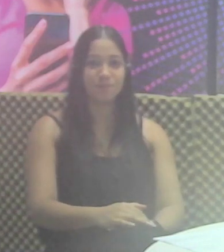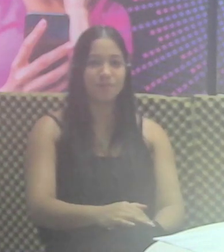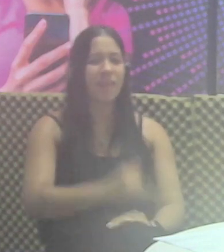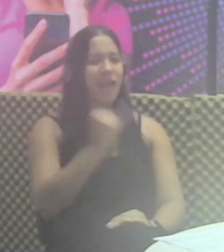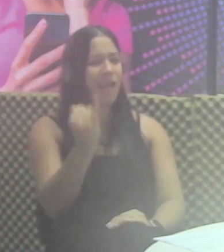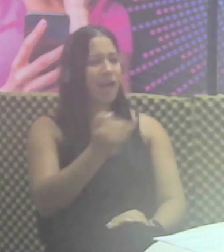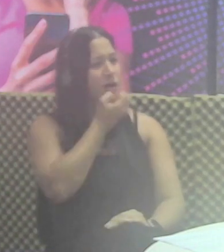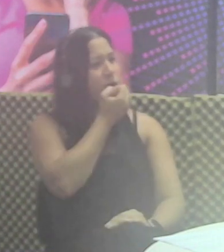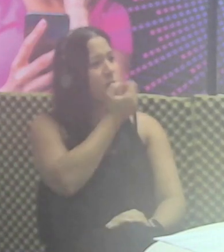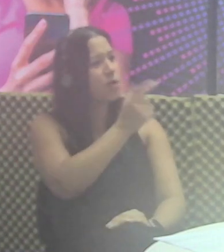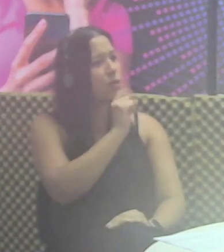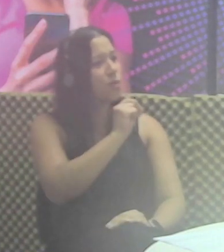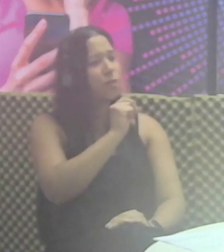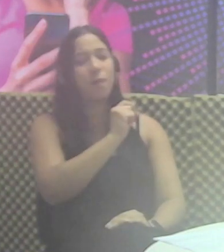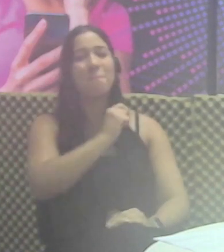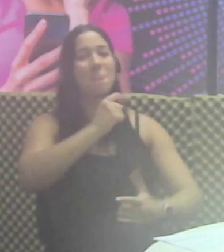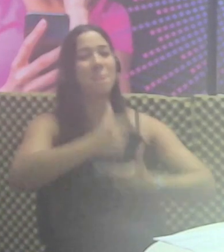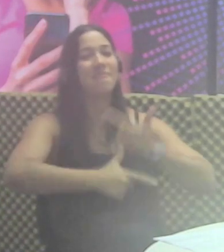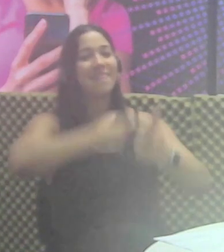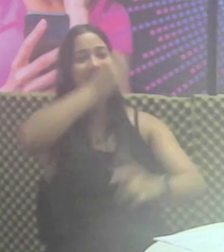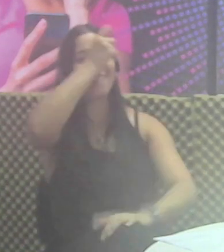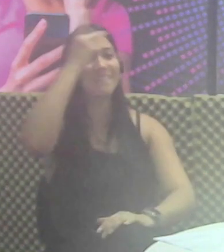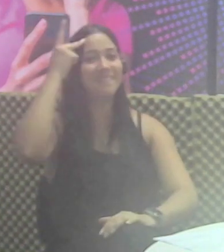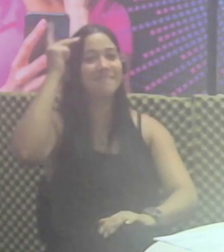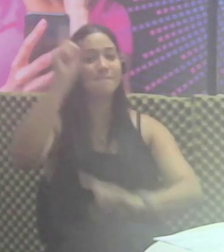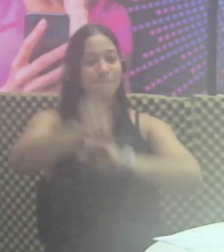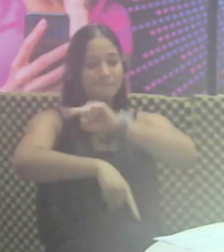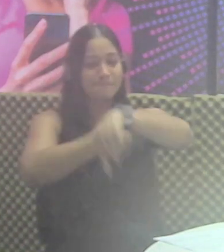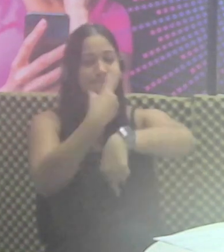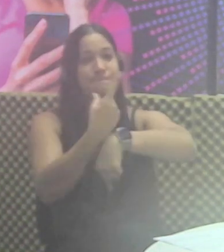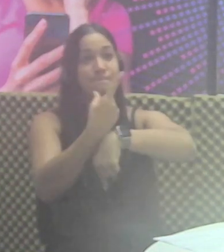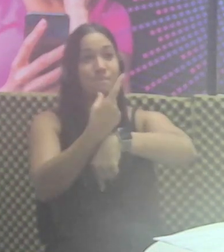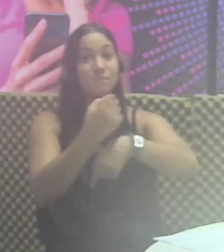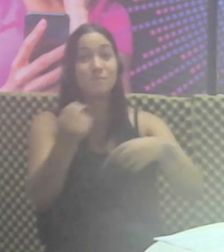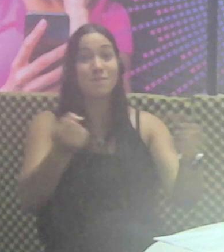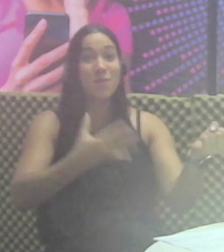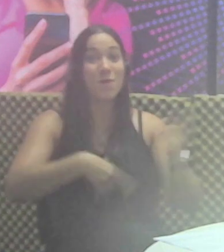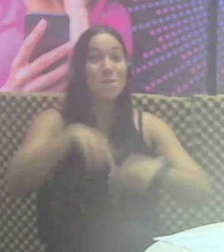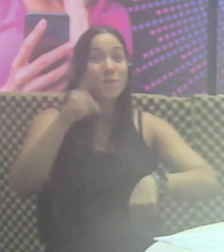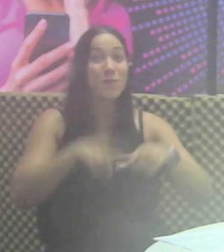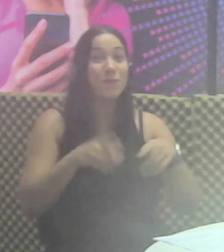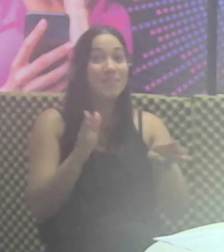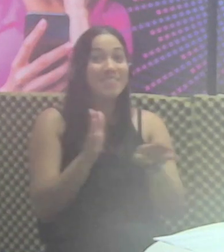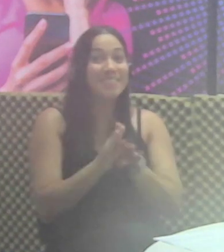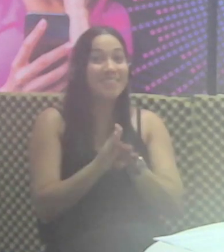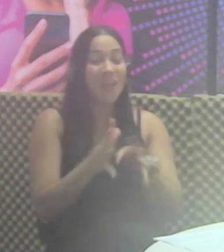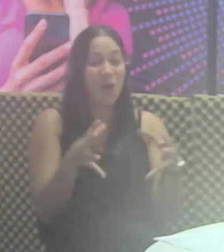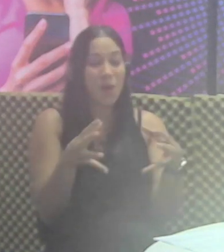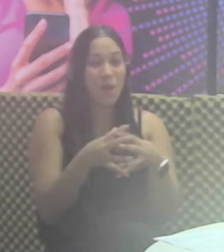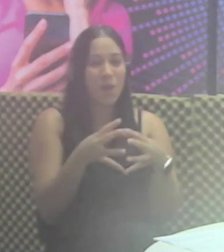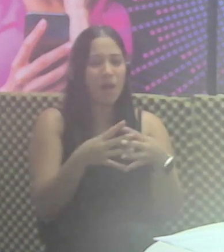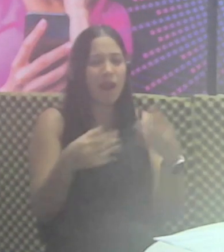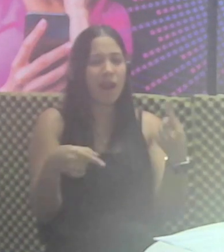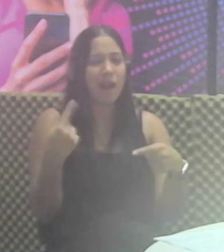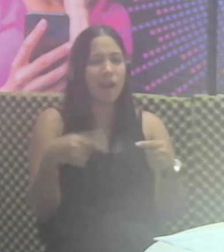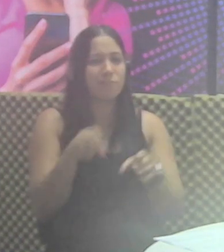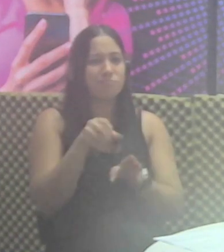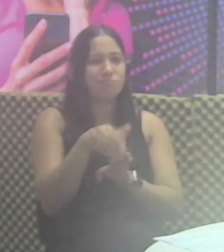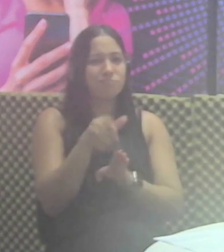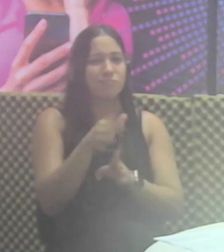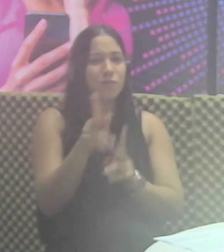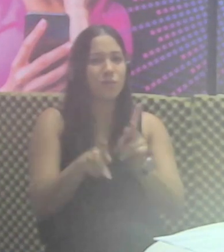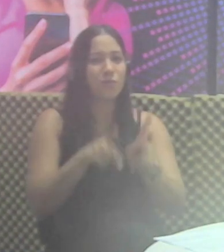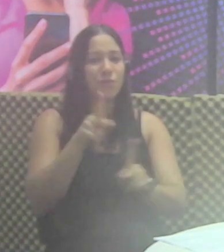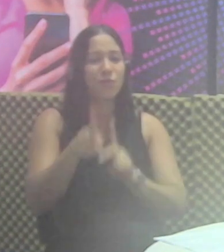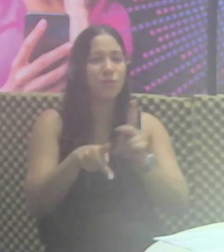também destacarmos que o trabalho da Prefeitura segue avançando. Vão chegar novos equipamentos e o comitê que discute e orienta a população sobre o combate à